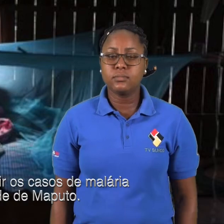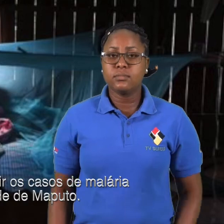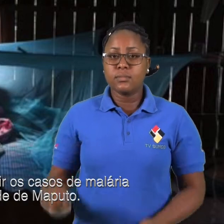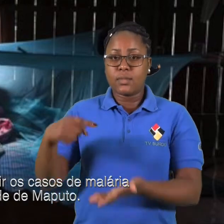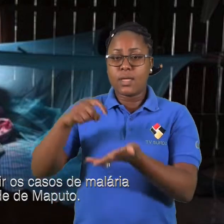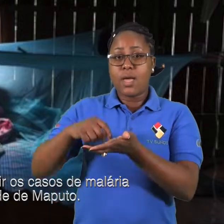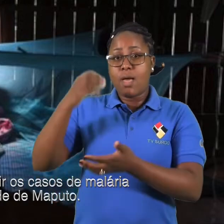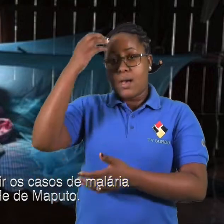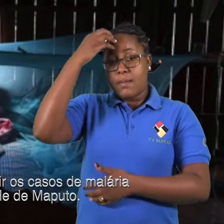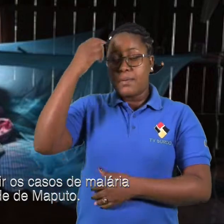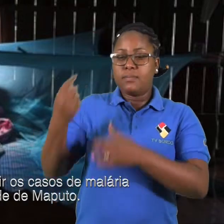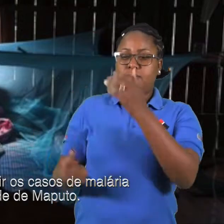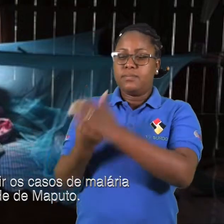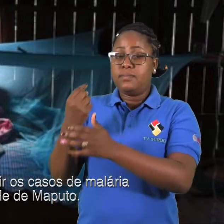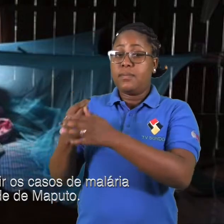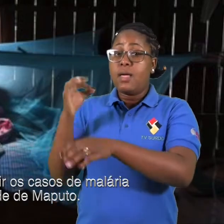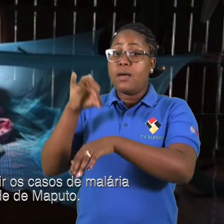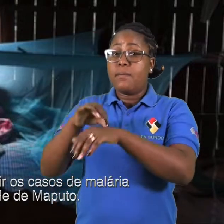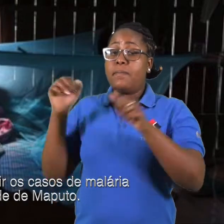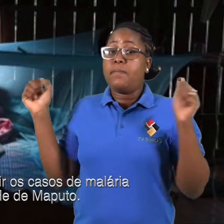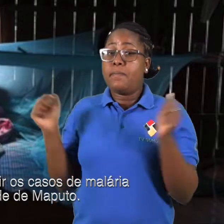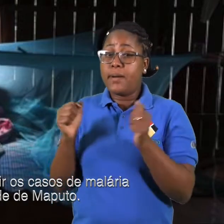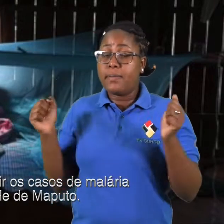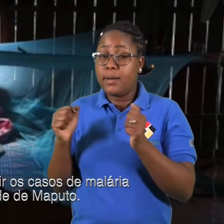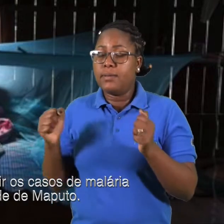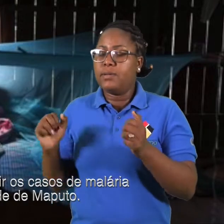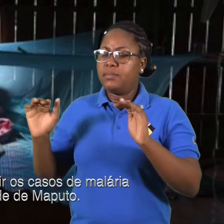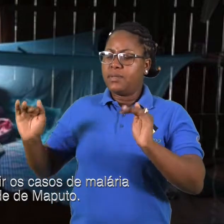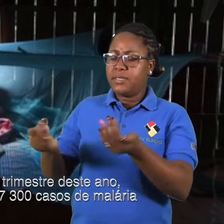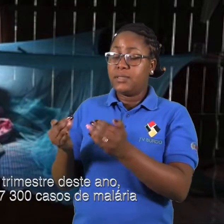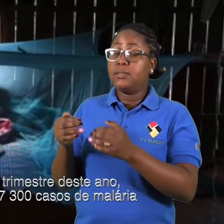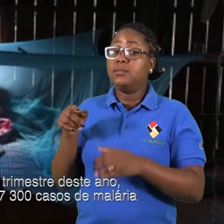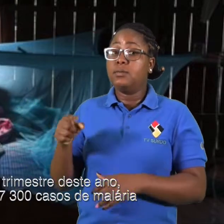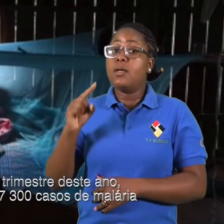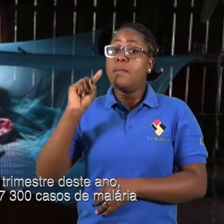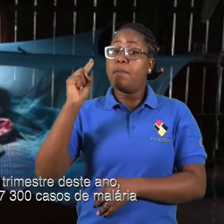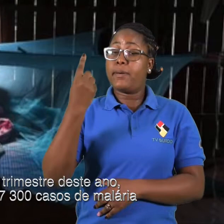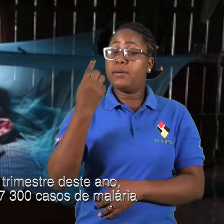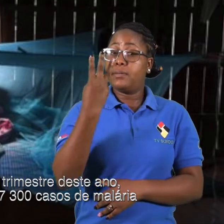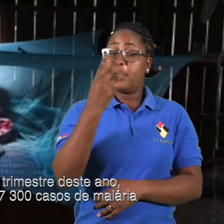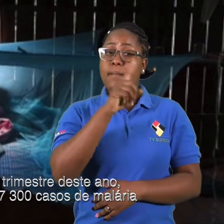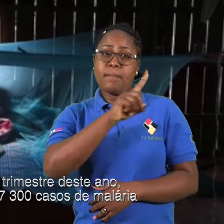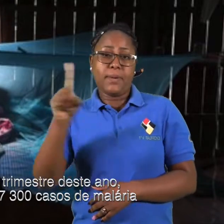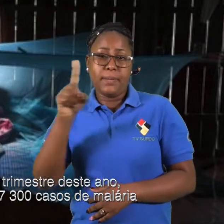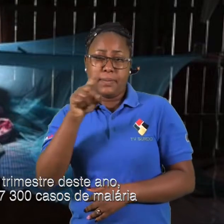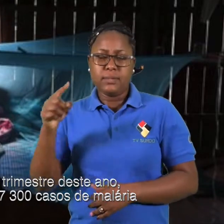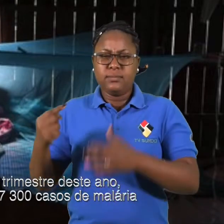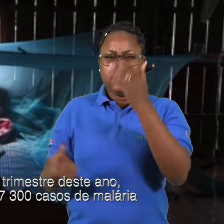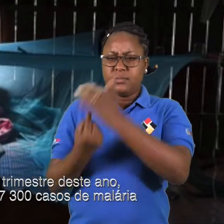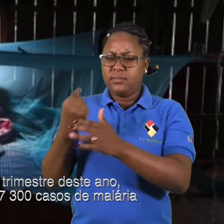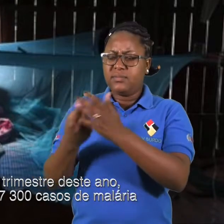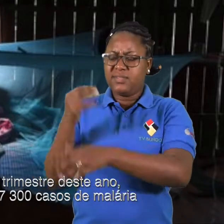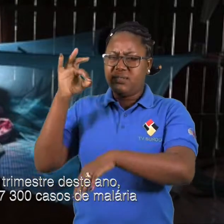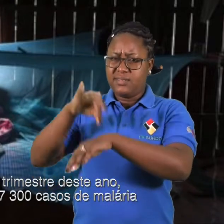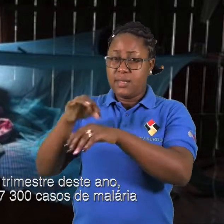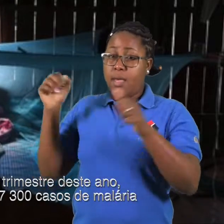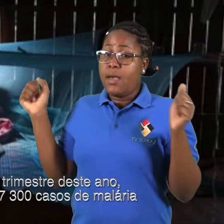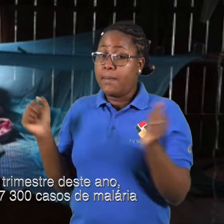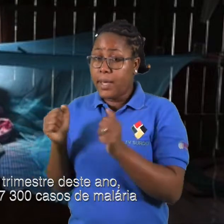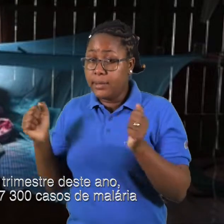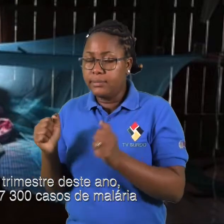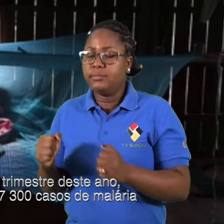Tendem a reduzir os casos de malária na cidade de Maputo. Só no primeiro trimestre deste ano foram